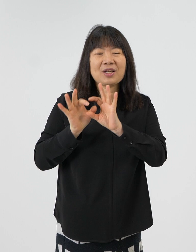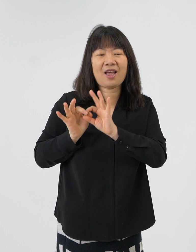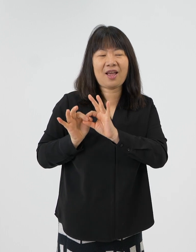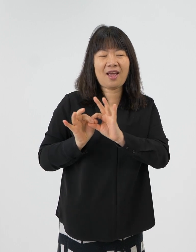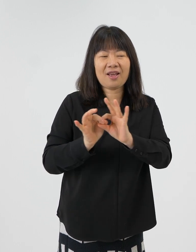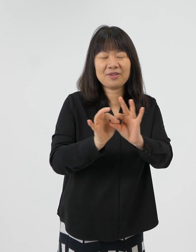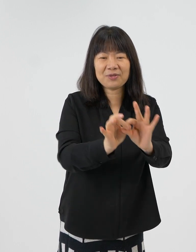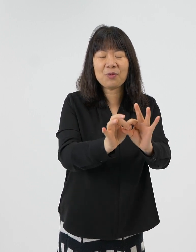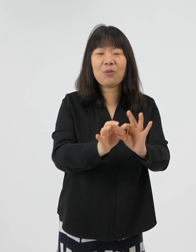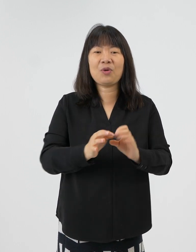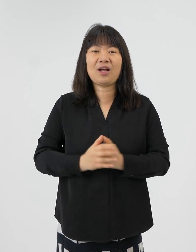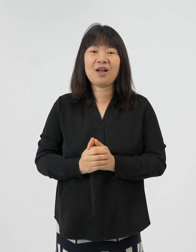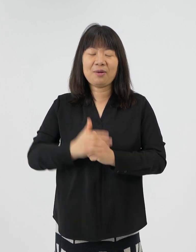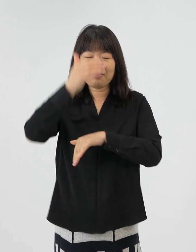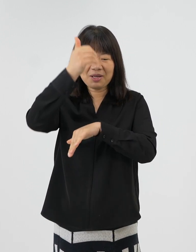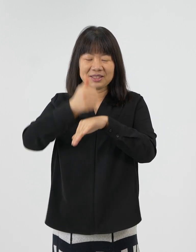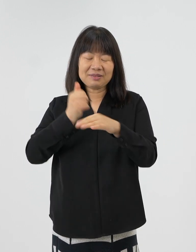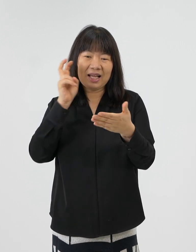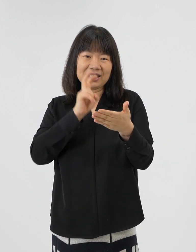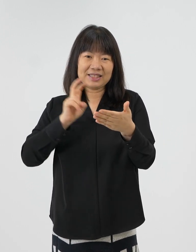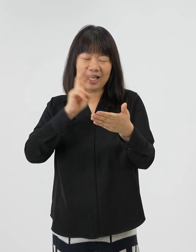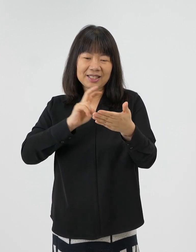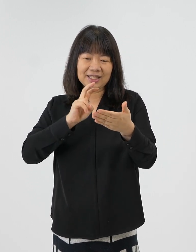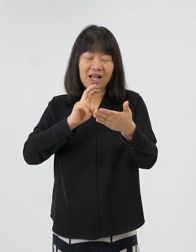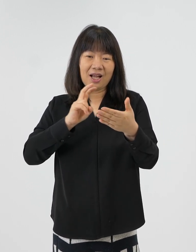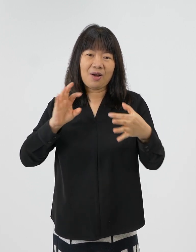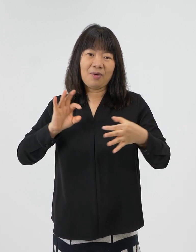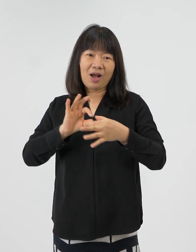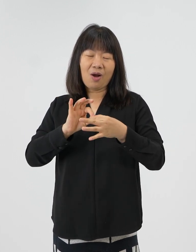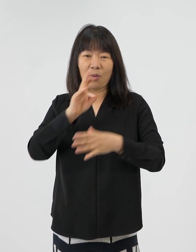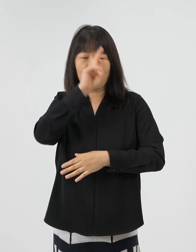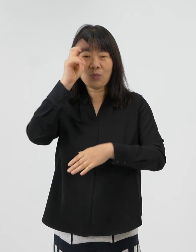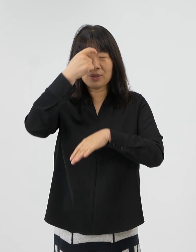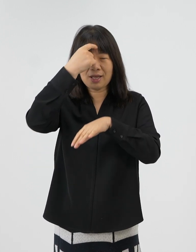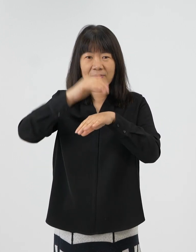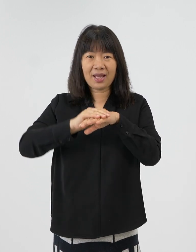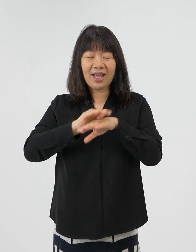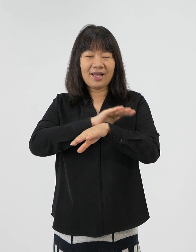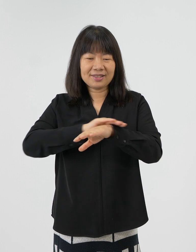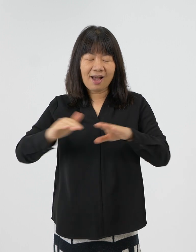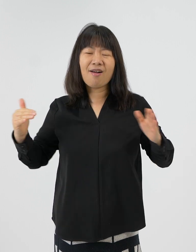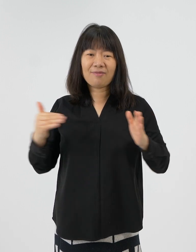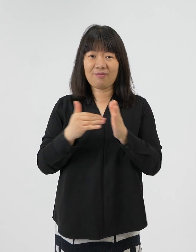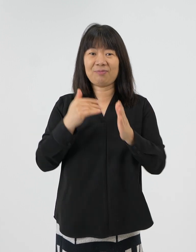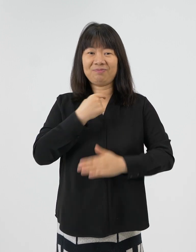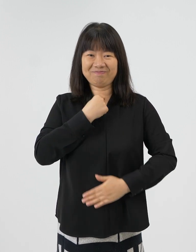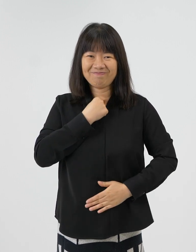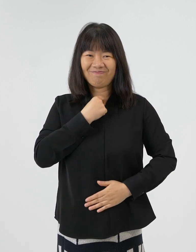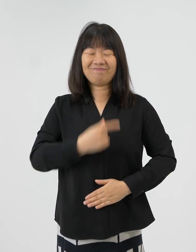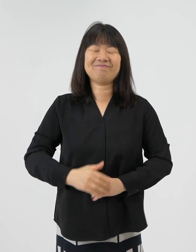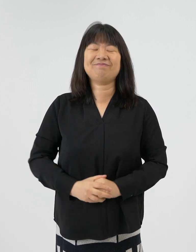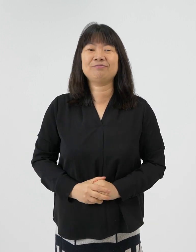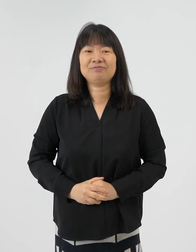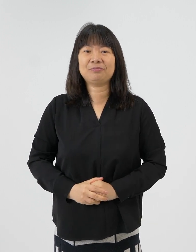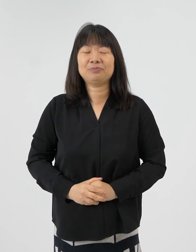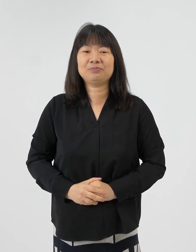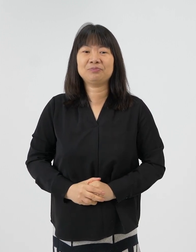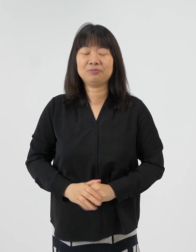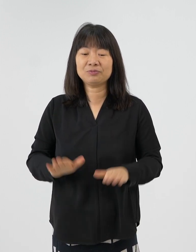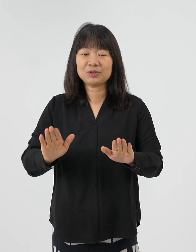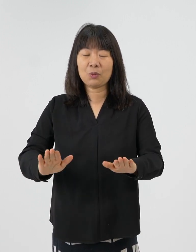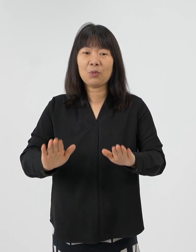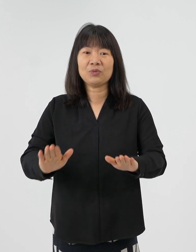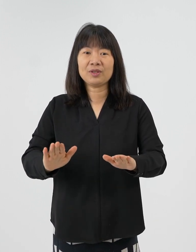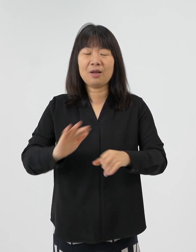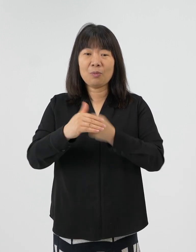또 마지막 찬양까지 오후 예배를 마무리하도록 하겠습니다. 오늘 본문의